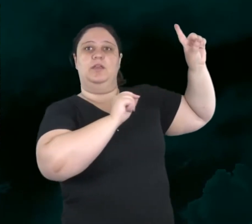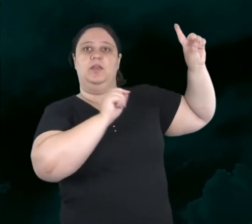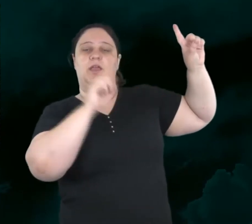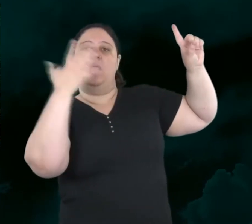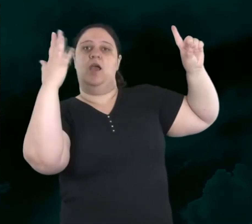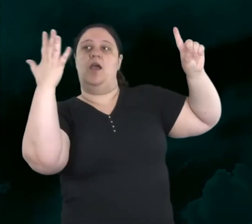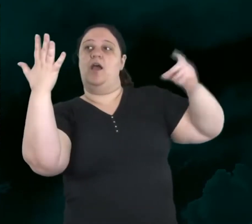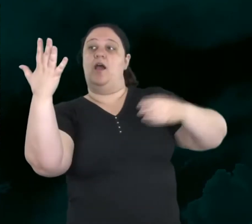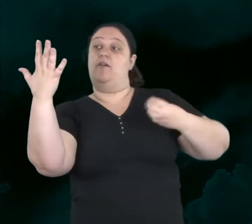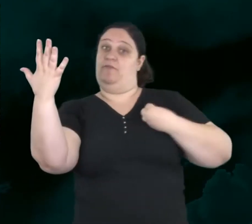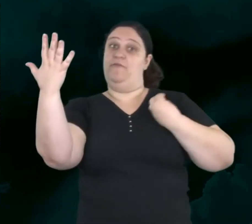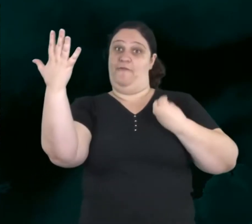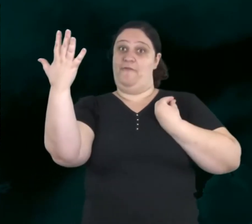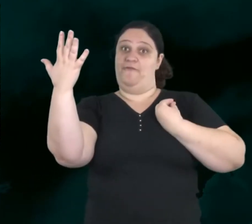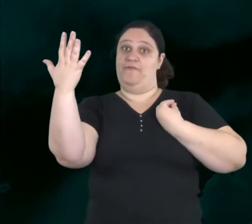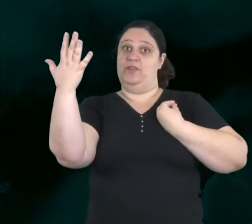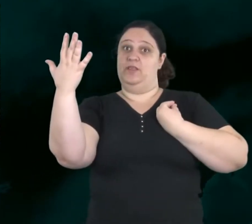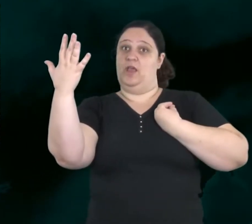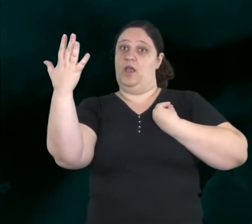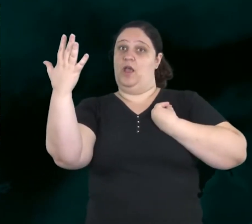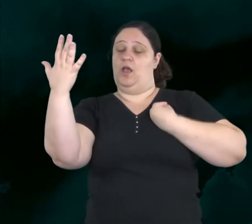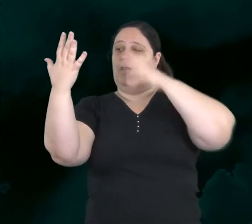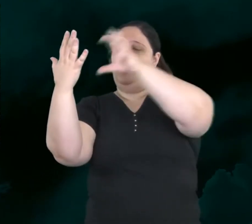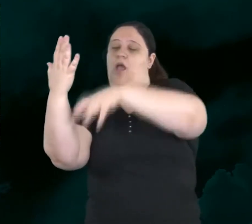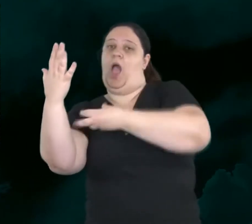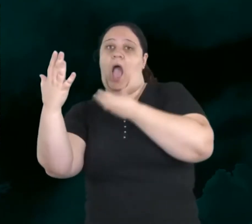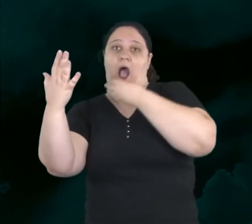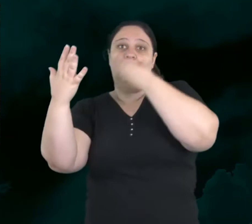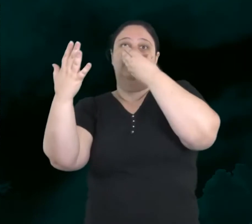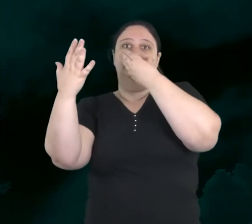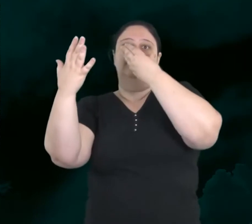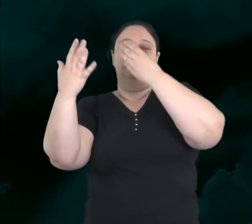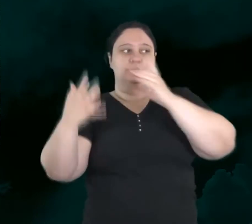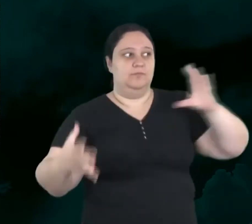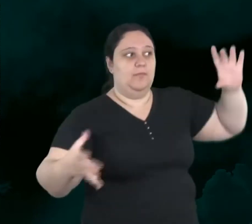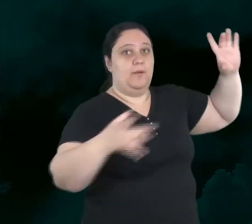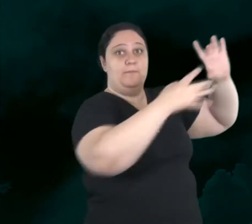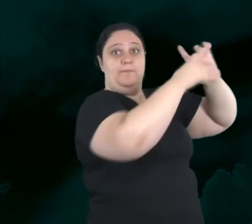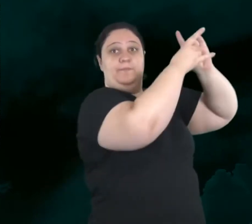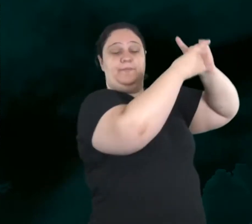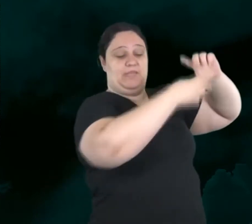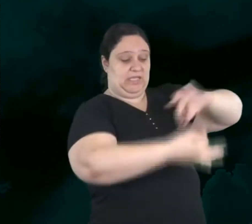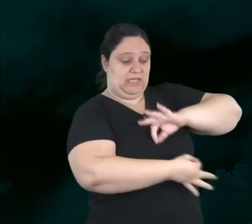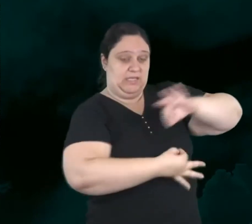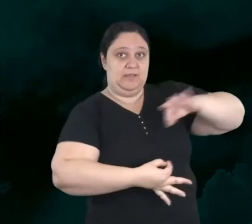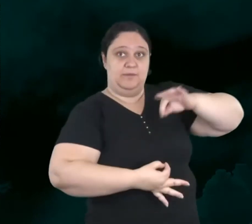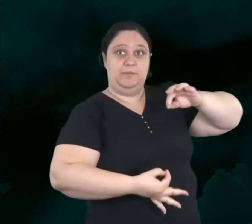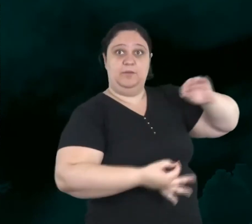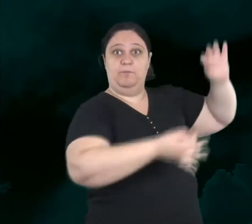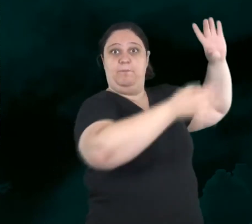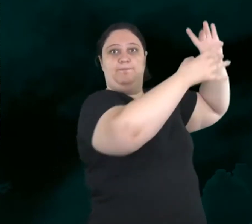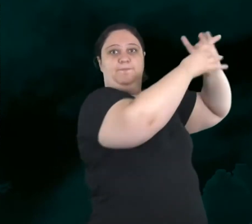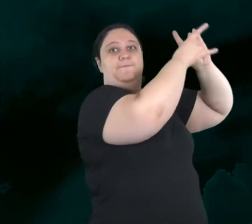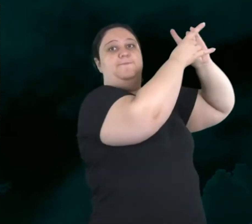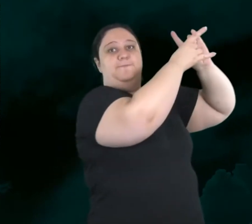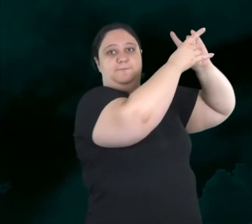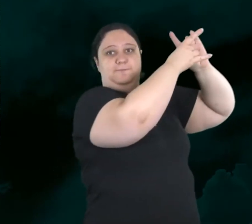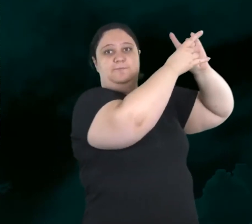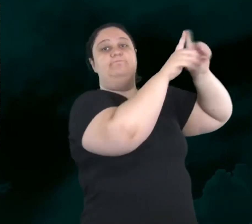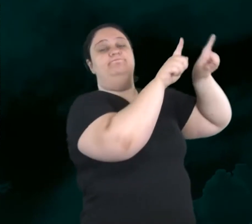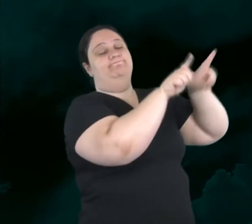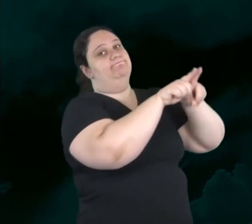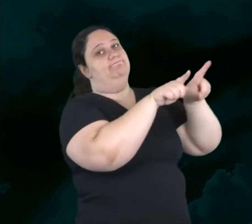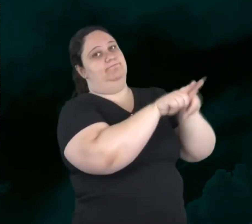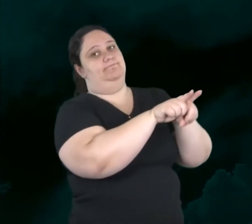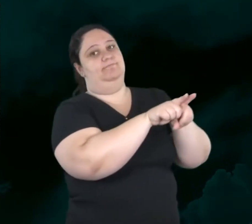vida, aconteceria então a conexão a nível do Espírito, né, de uma nova